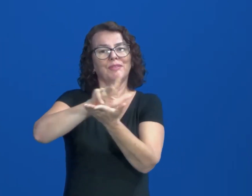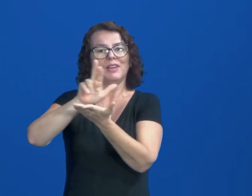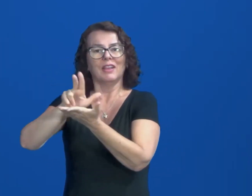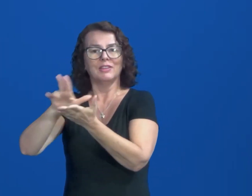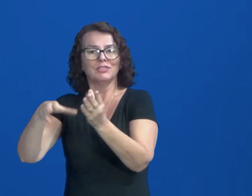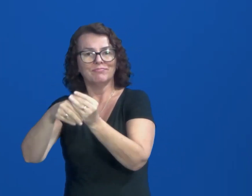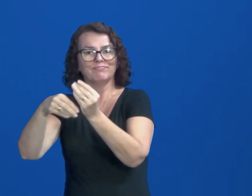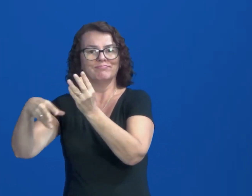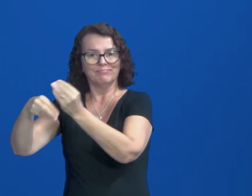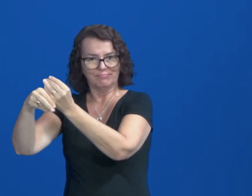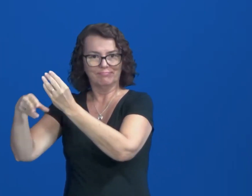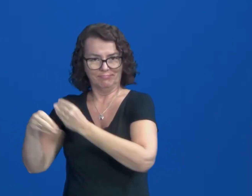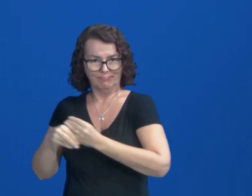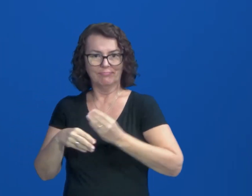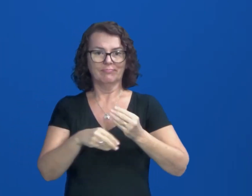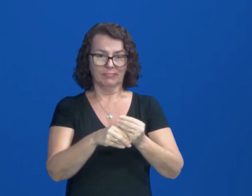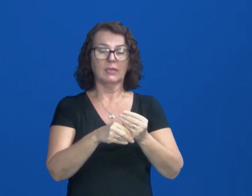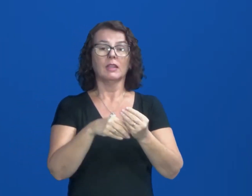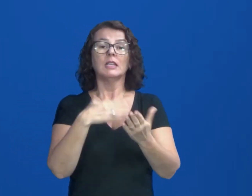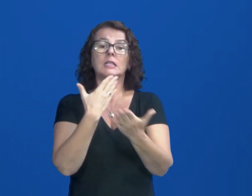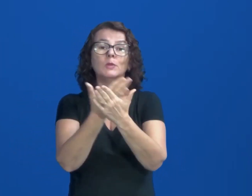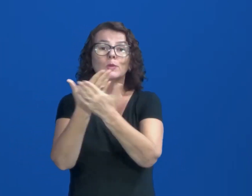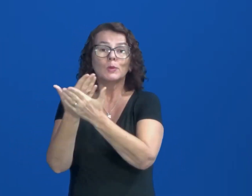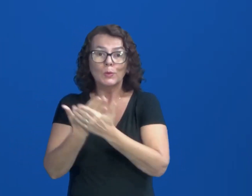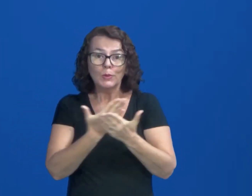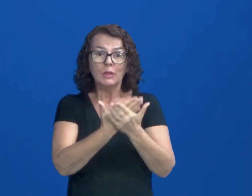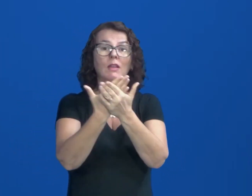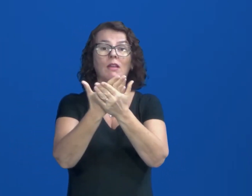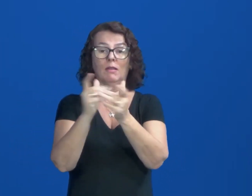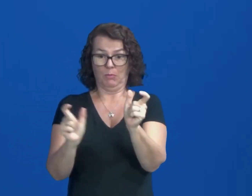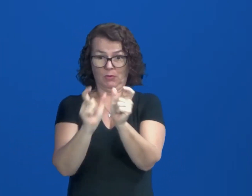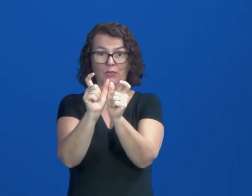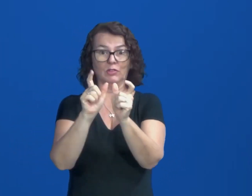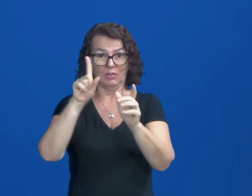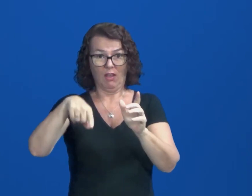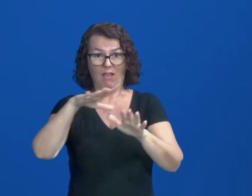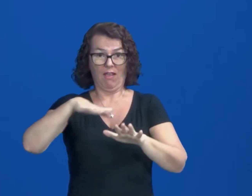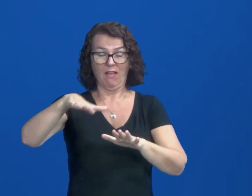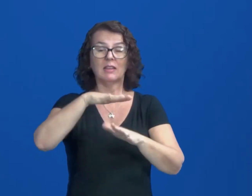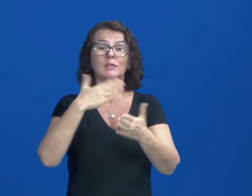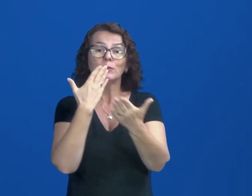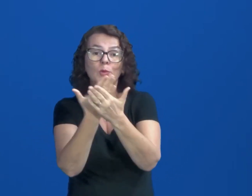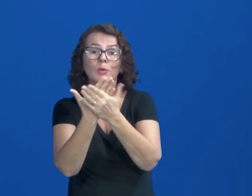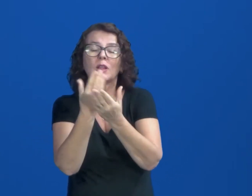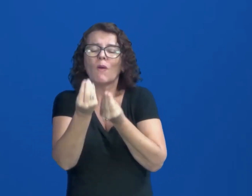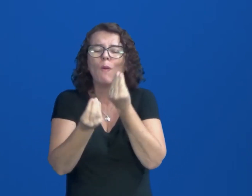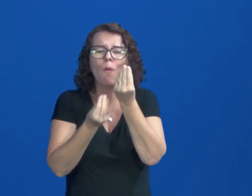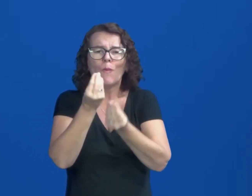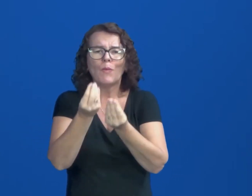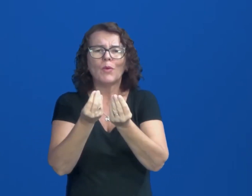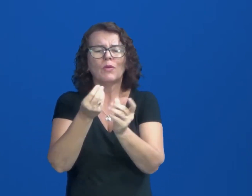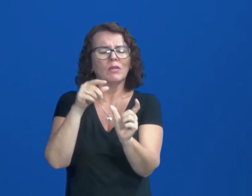partir disso são construídas palavras e agregando novos morfemas e modificando. Então como